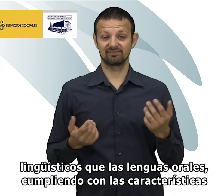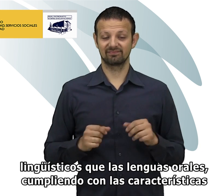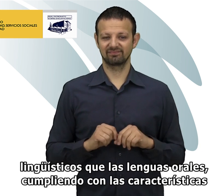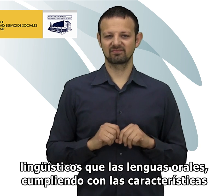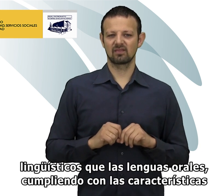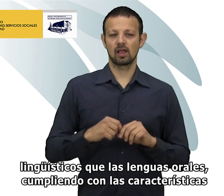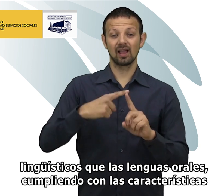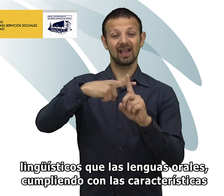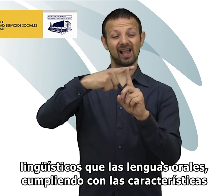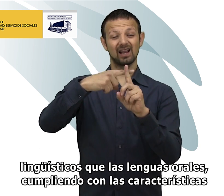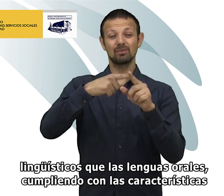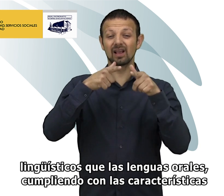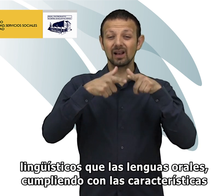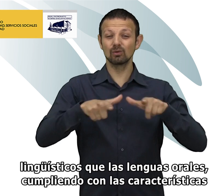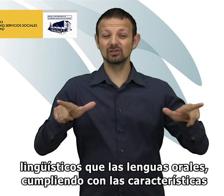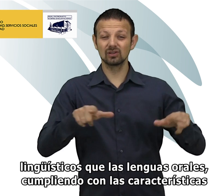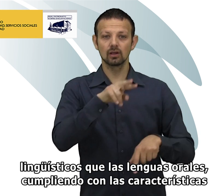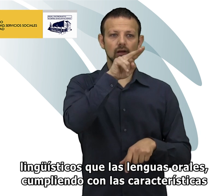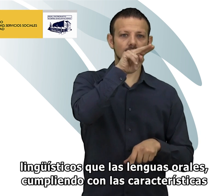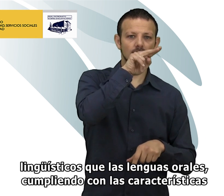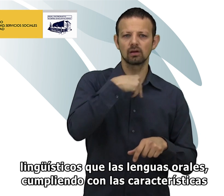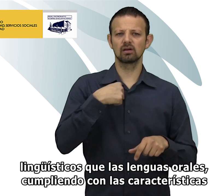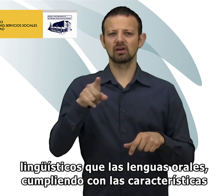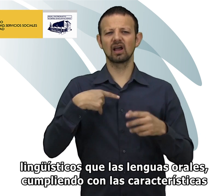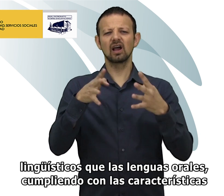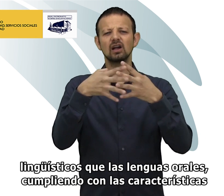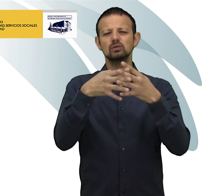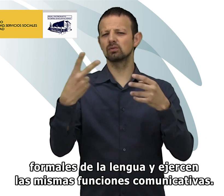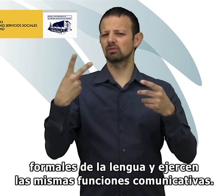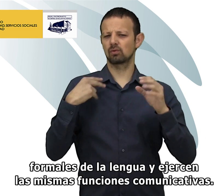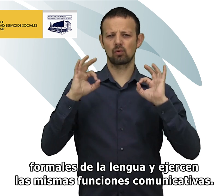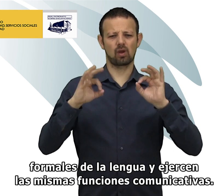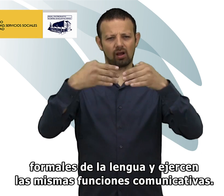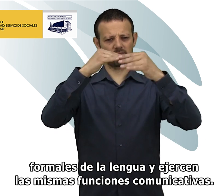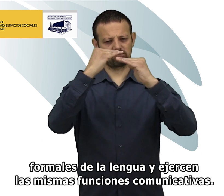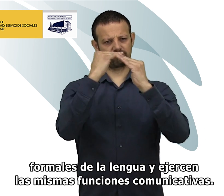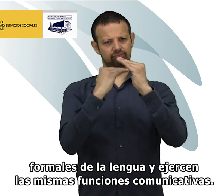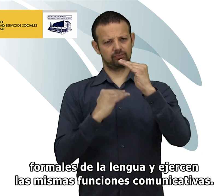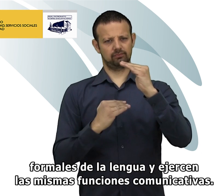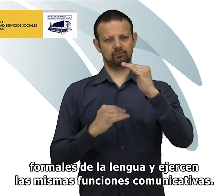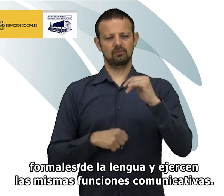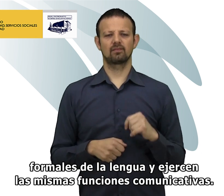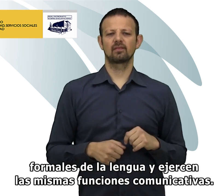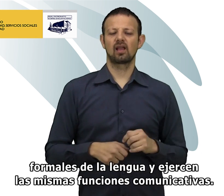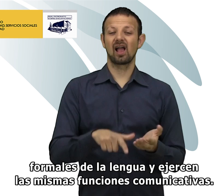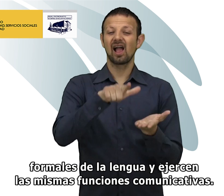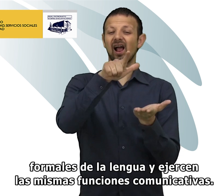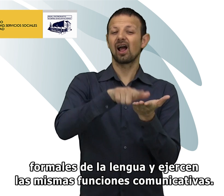niveles lingüísticos que las lenguas orales, cumpliendo con las características formales de la lengua y ejercen las mismas